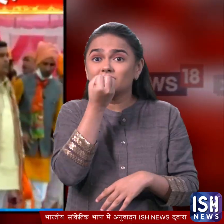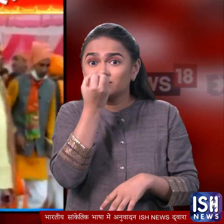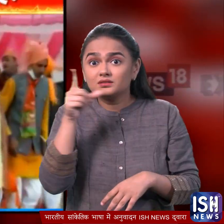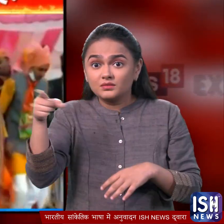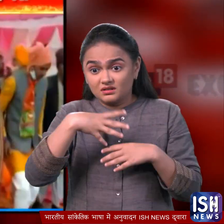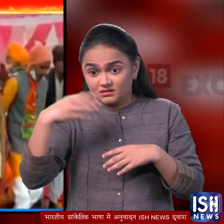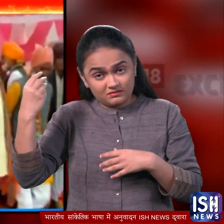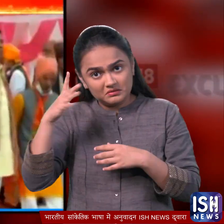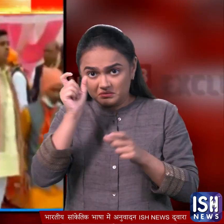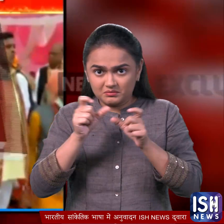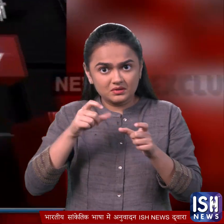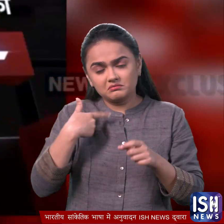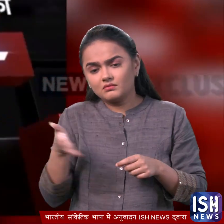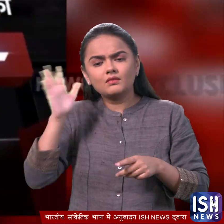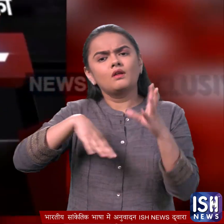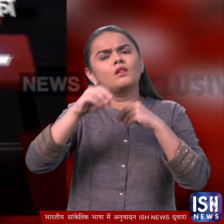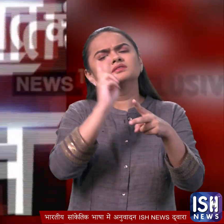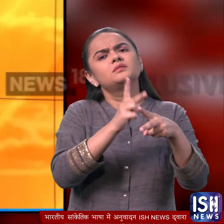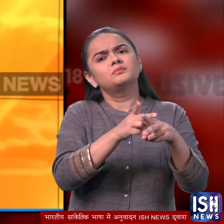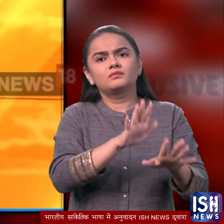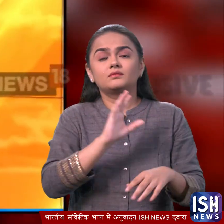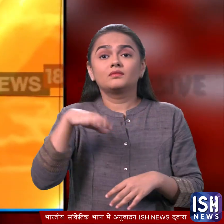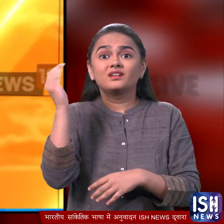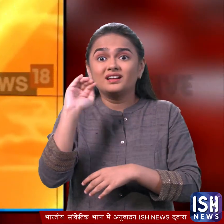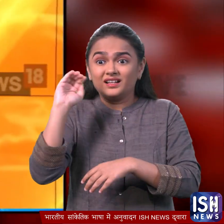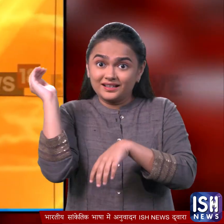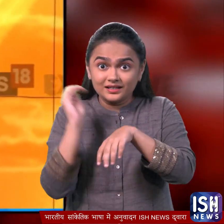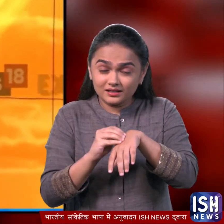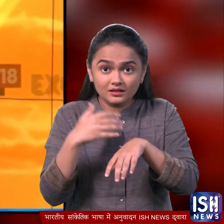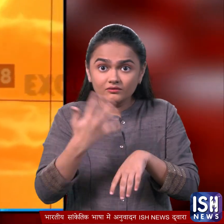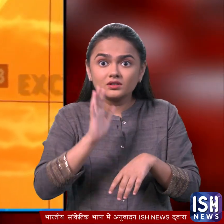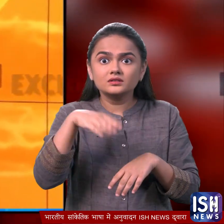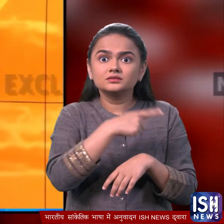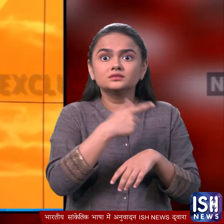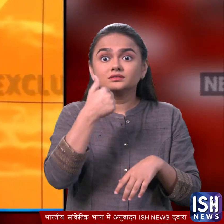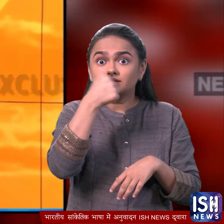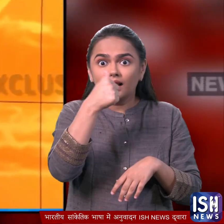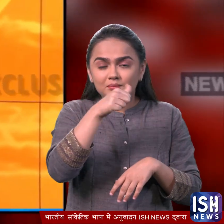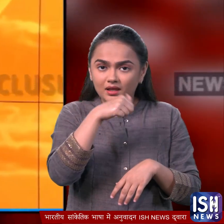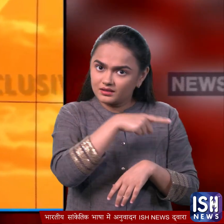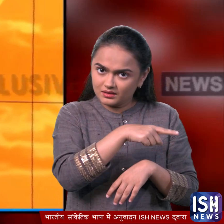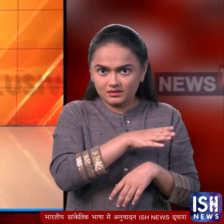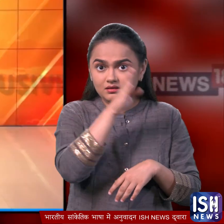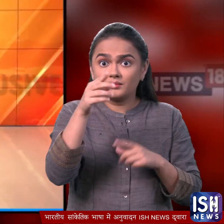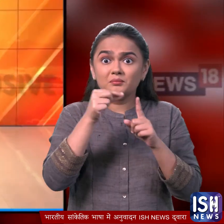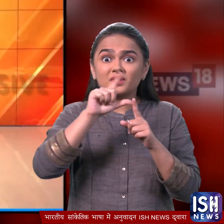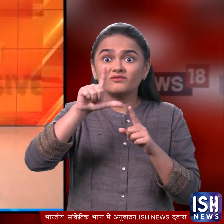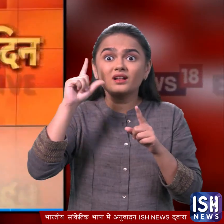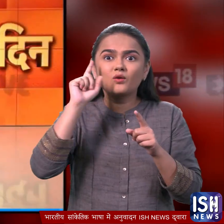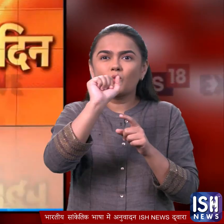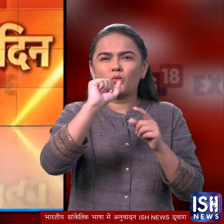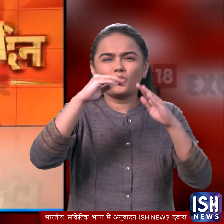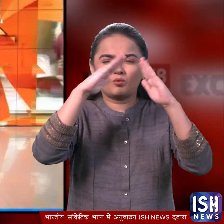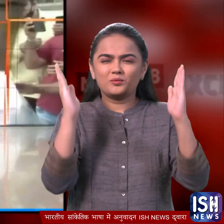बीजेपी सांसद के वहां से जाने के बाद भी चलता रहा। सांप से काटे जाने के बाद अस्पताल से इलाज करवाकर लौटे सलमान खान ने पनवेल